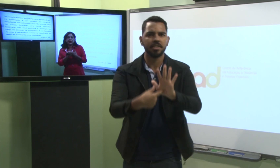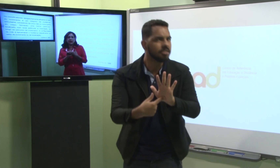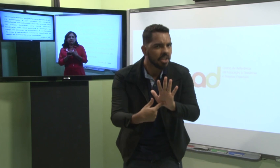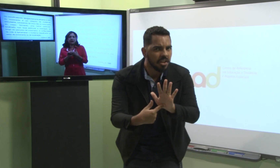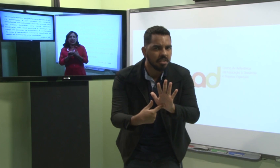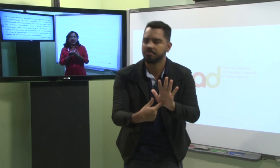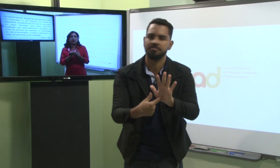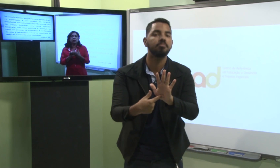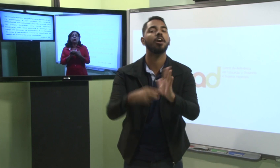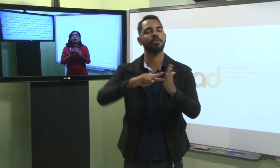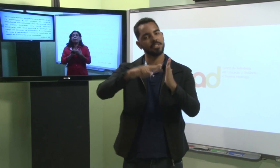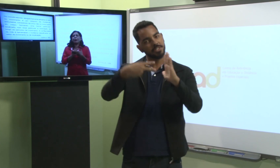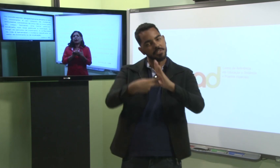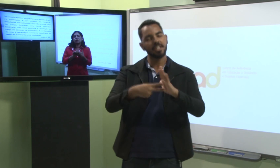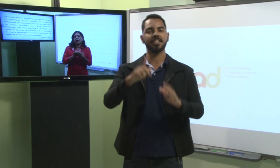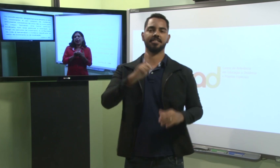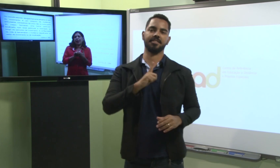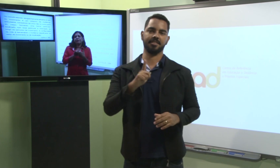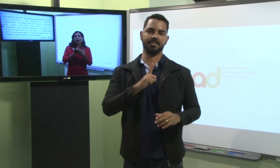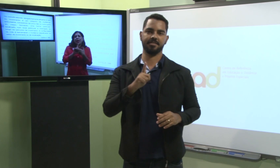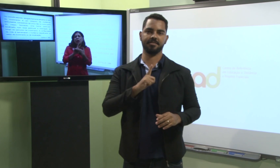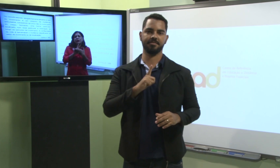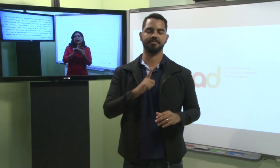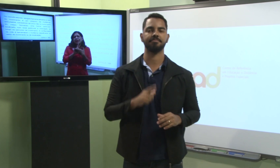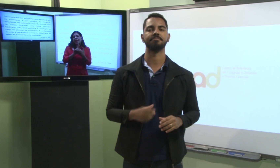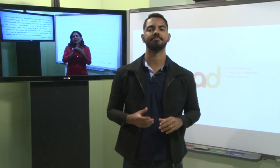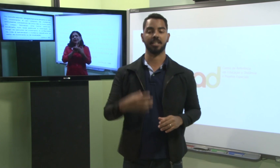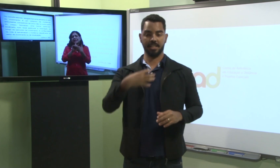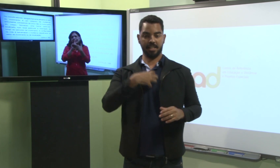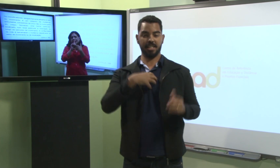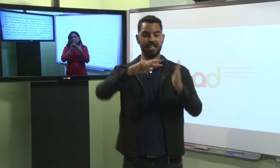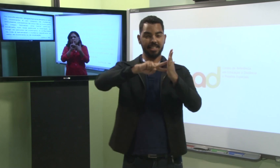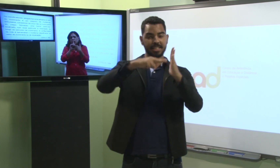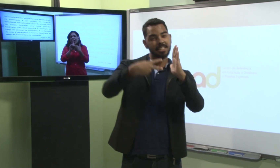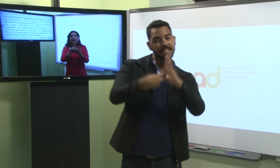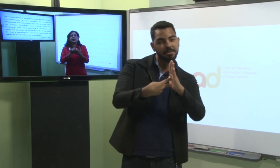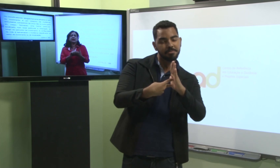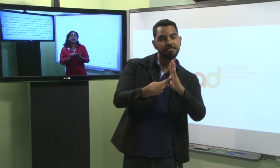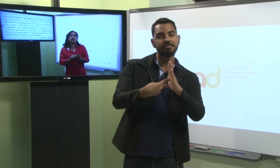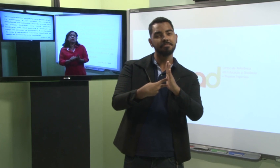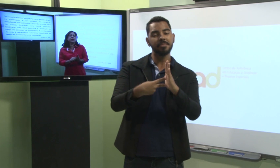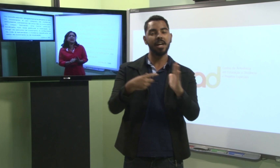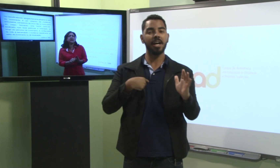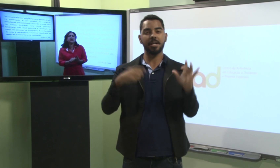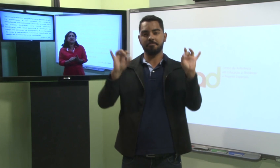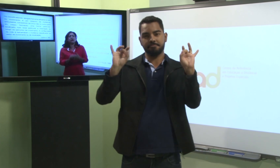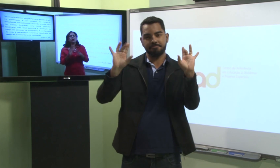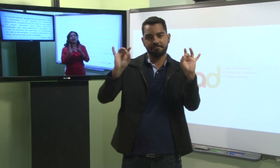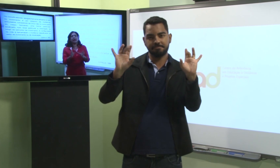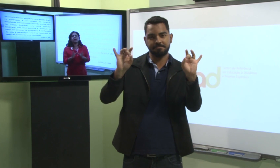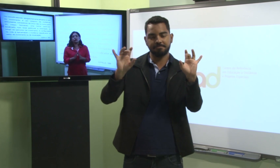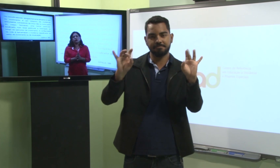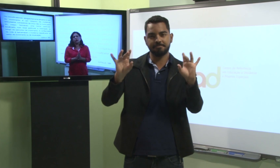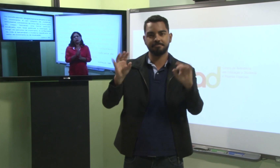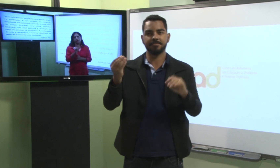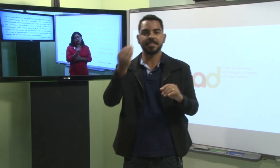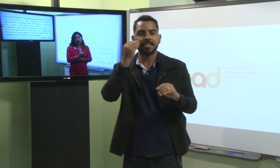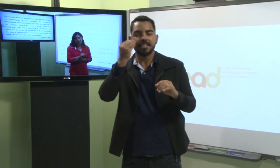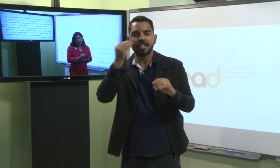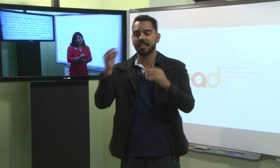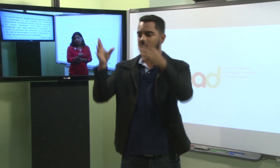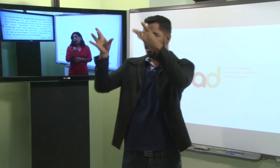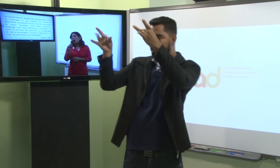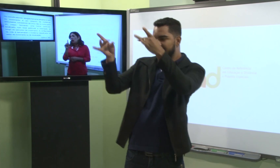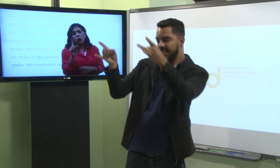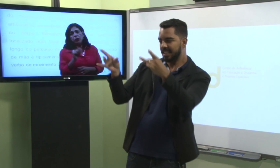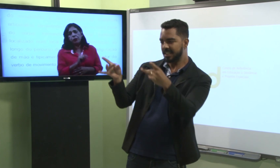esse significado peculiar, é o que trata tanto a atenção como a descrição em estruturas